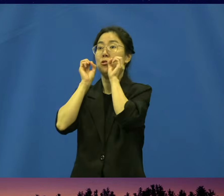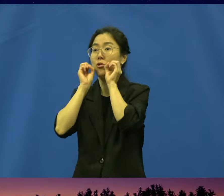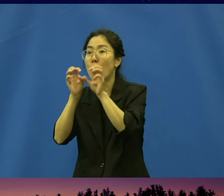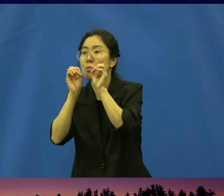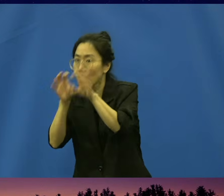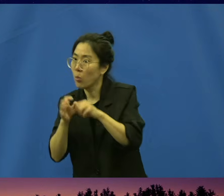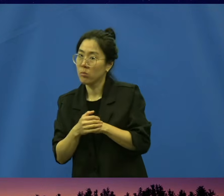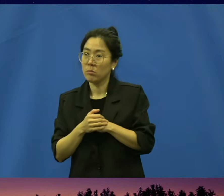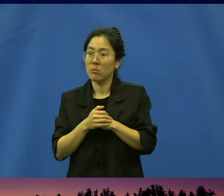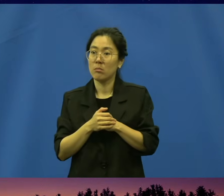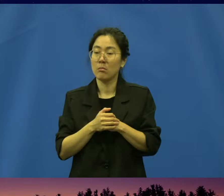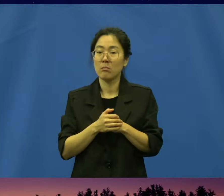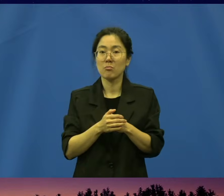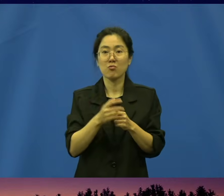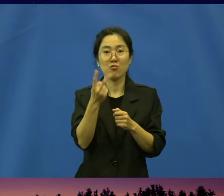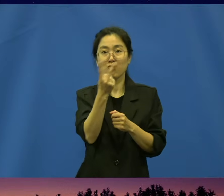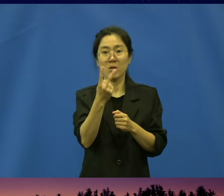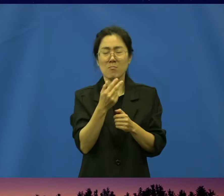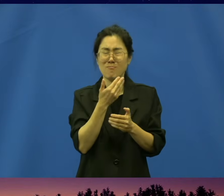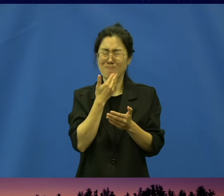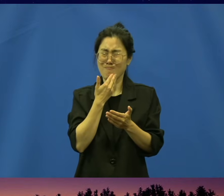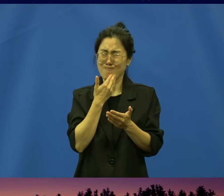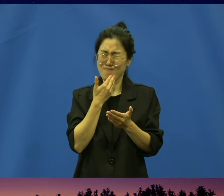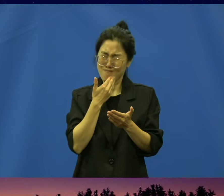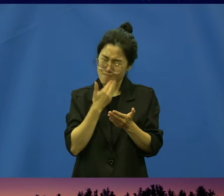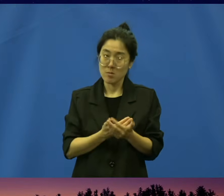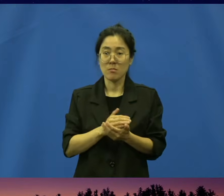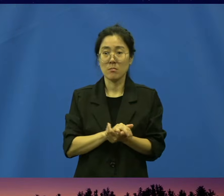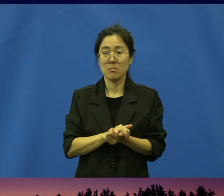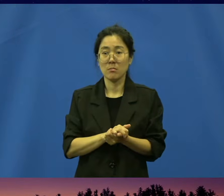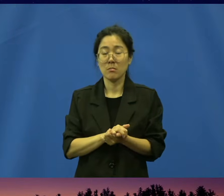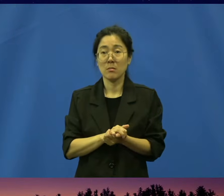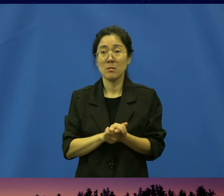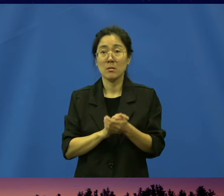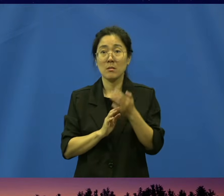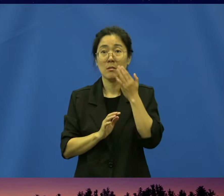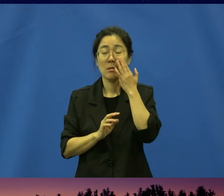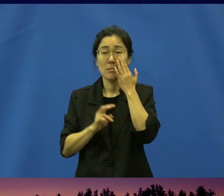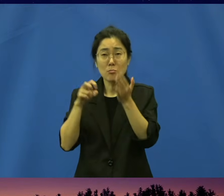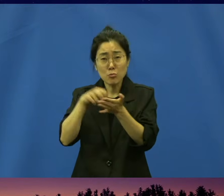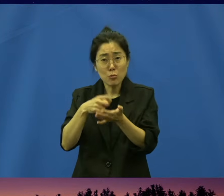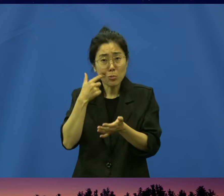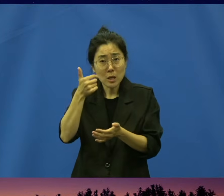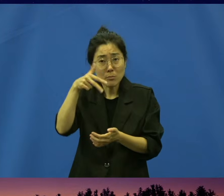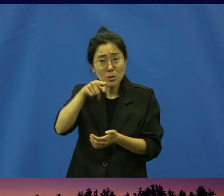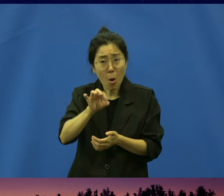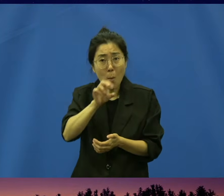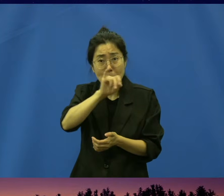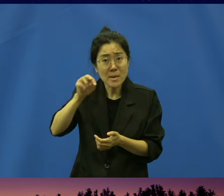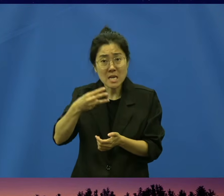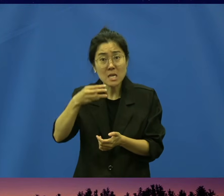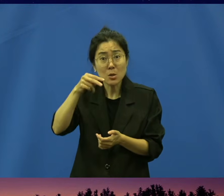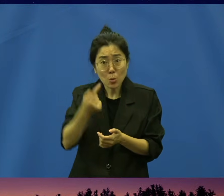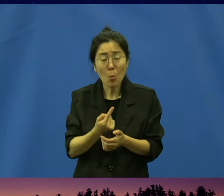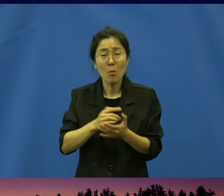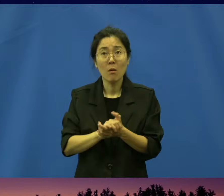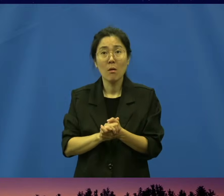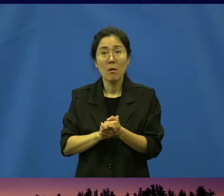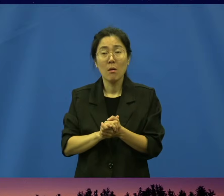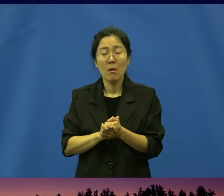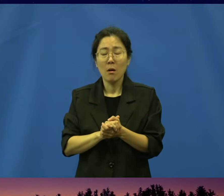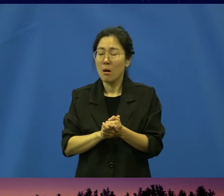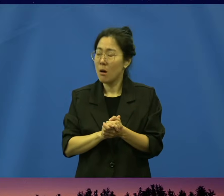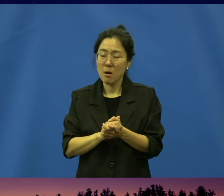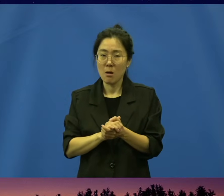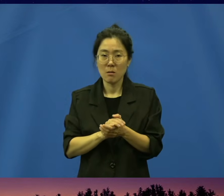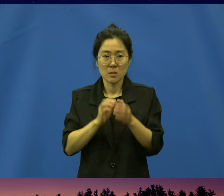또 뜨거워져 가고 있습니다. 우리 주님은 기도하고 전도하고 선교하는 수영로 교회를 축복해